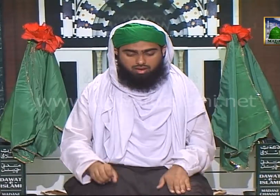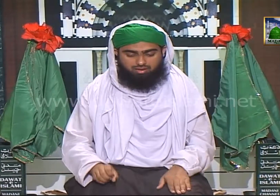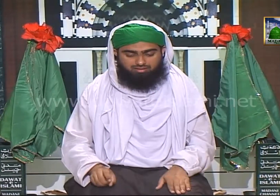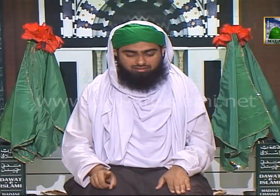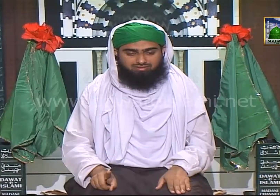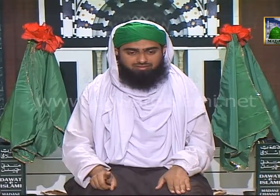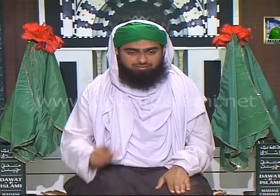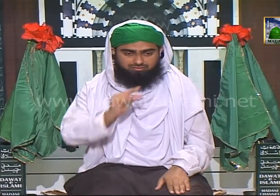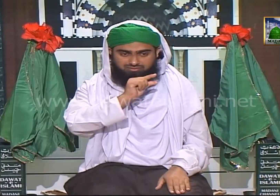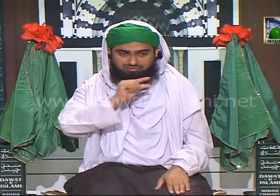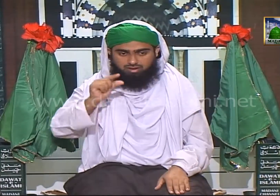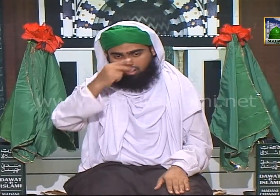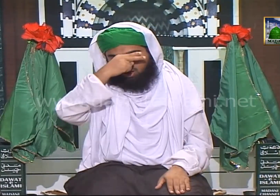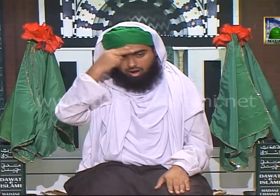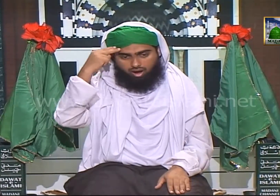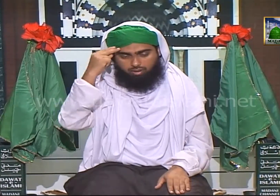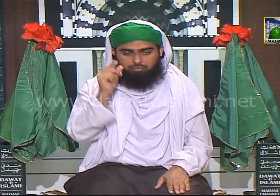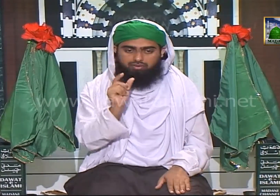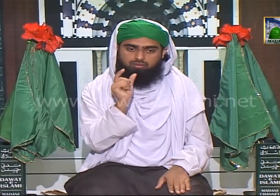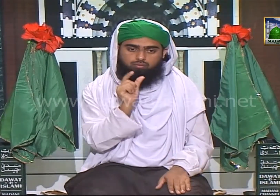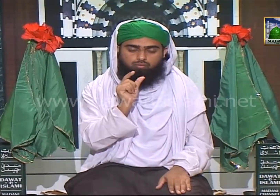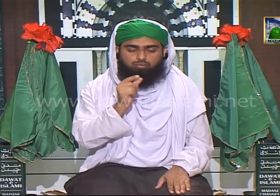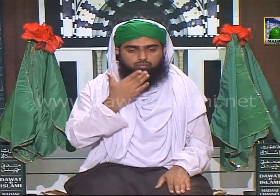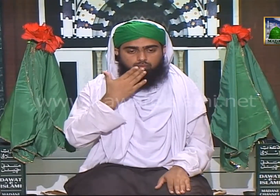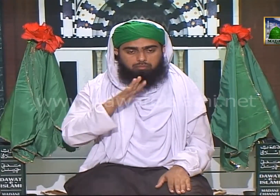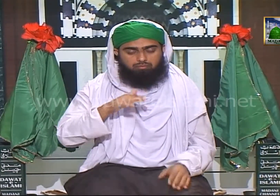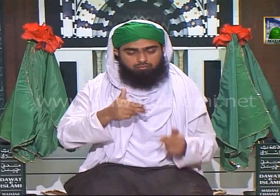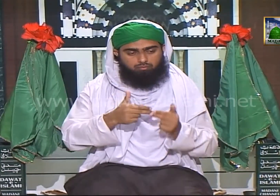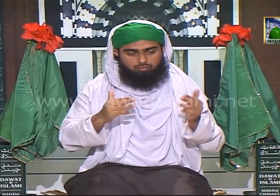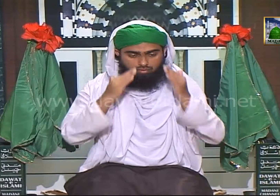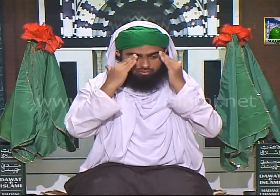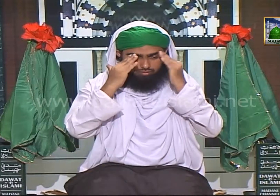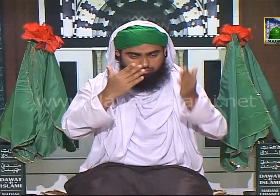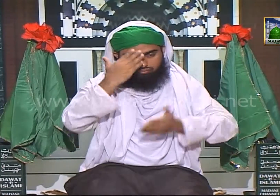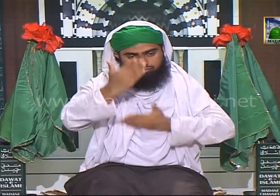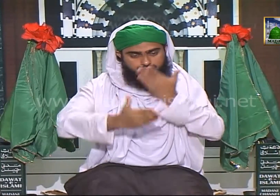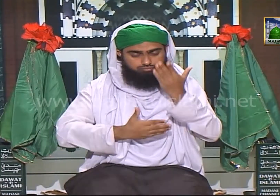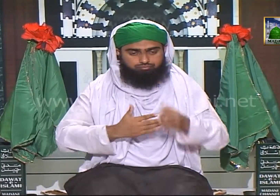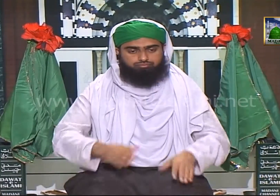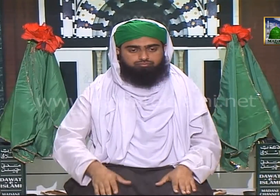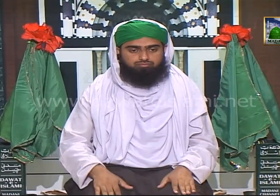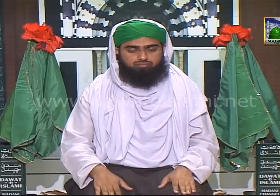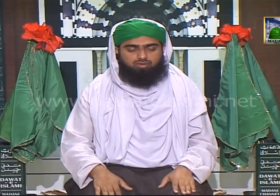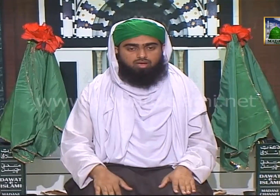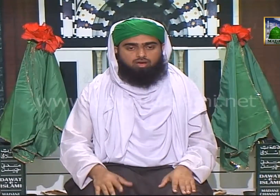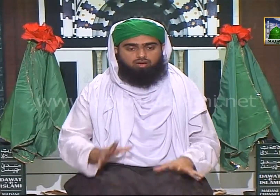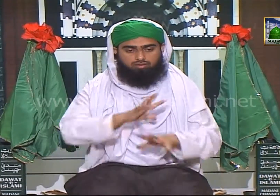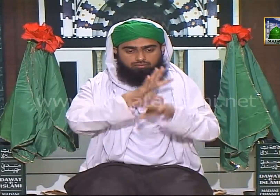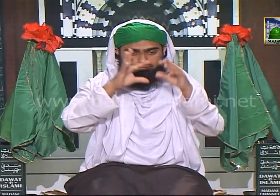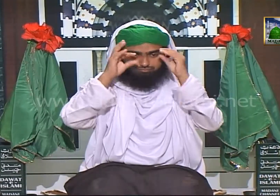ایھا النبی ورحمۃ اللہ وبرکاتہ، اس طرح مطلب سلام کر دیا کریں۔ حضرت ملا علی قاری رحمۃ اللہ علیہ یہ بہت